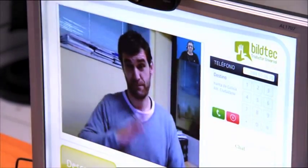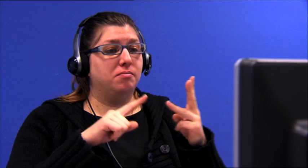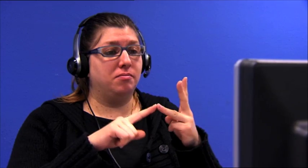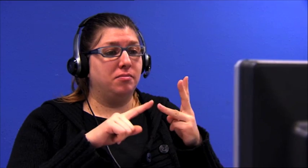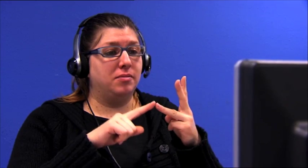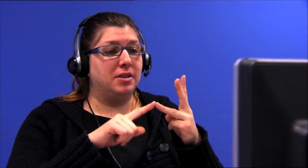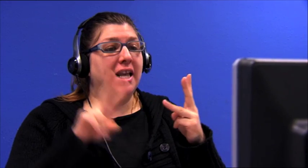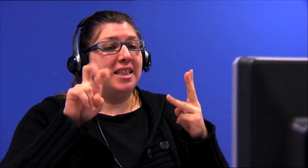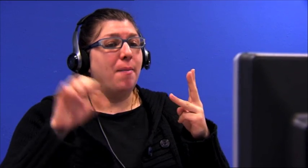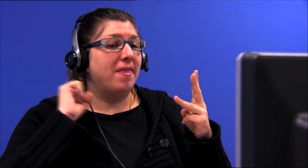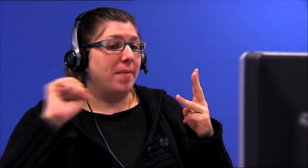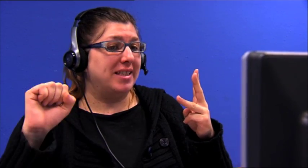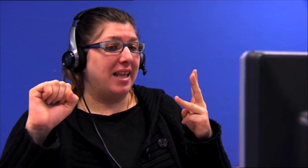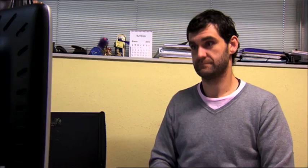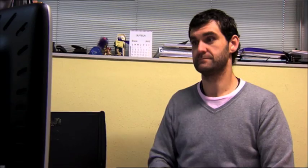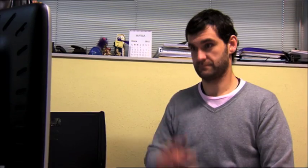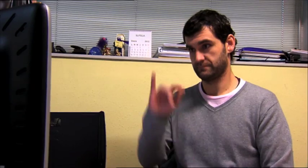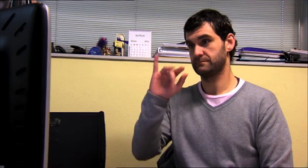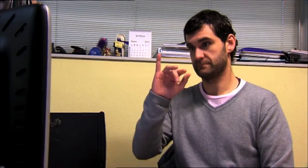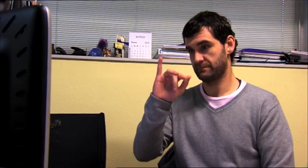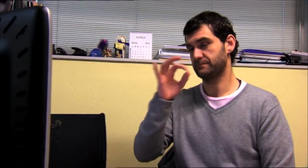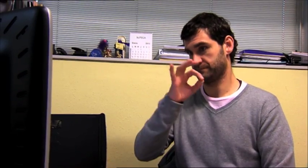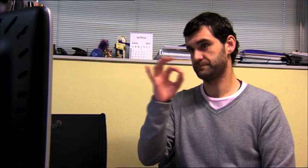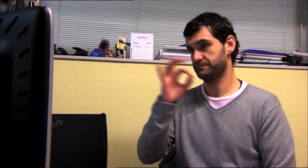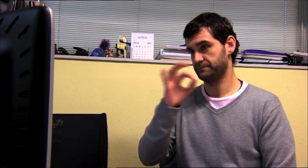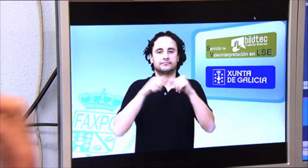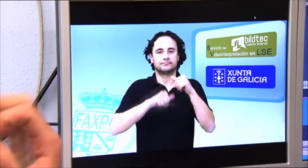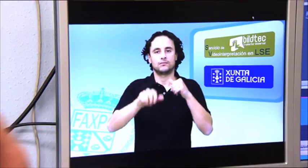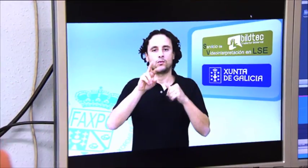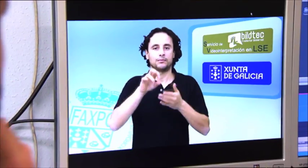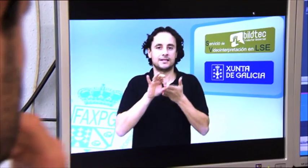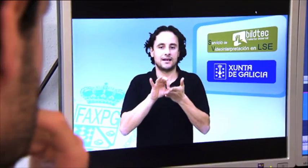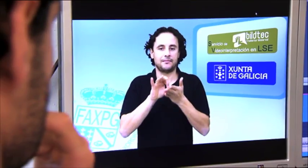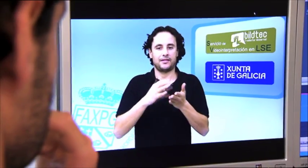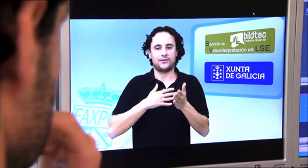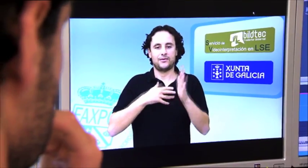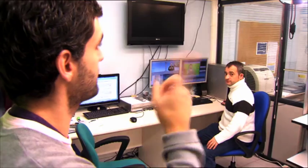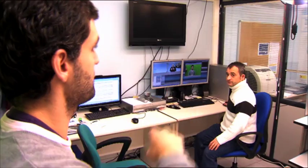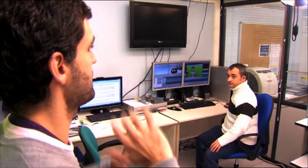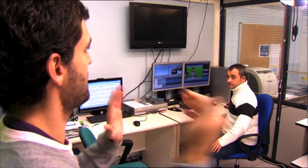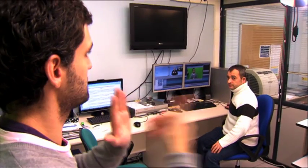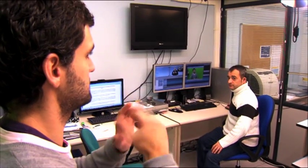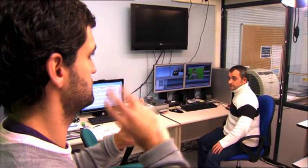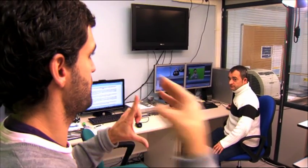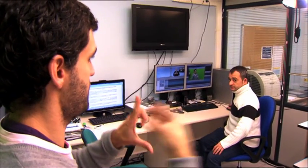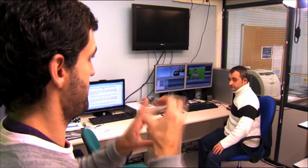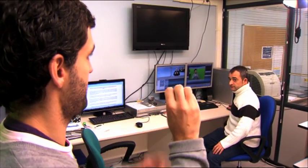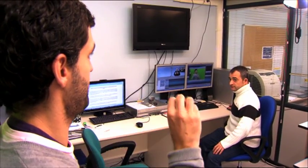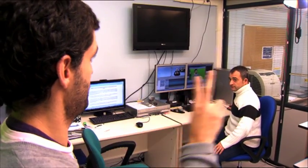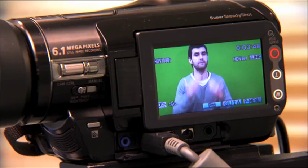súa implantación en Galicia colaboran entidades públicas como a Xunta de Galicia ou o Concello da Coruña e empresas privadas como R e o Banco